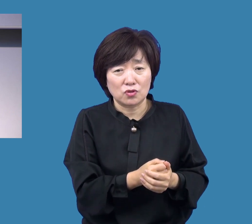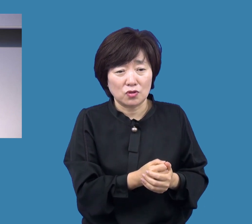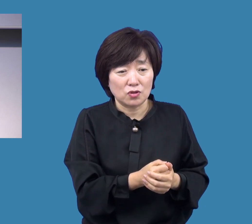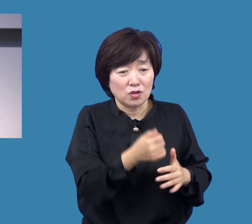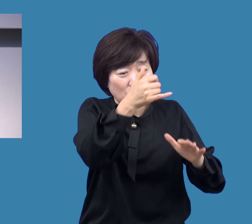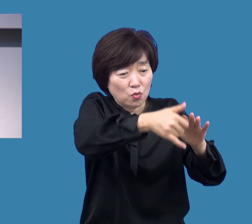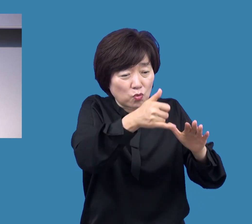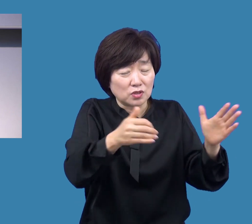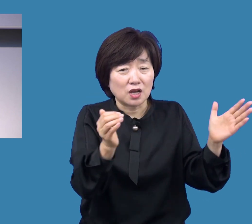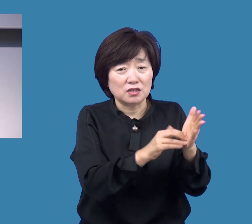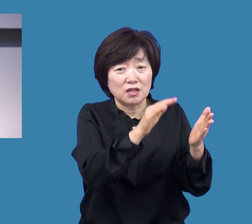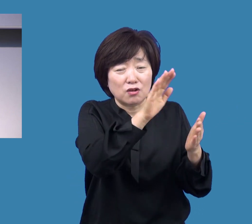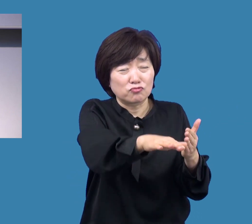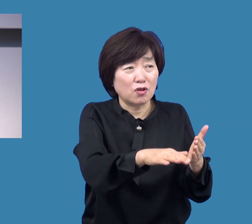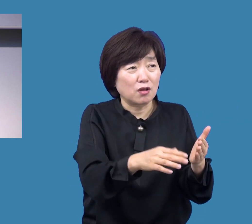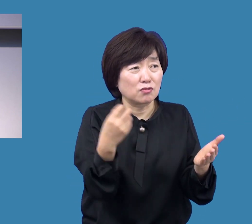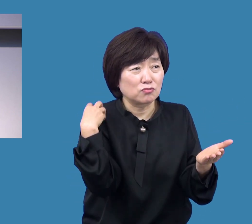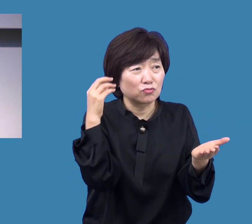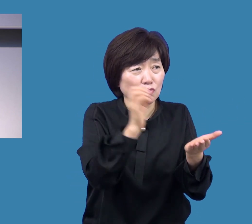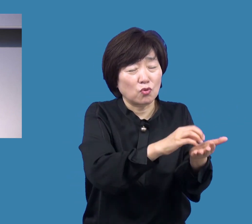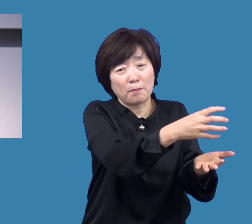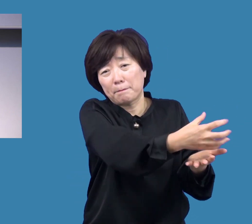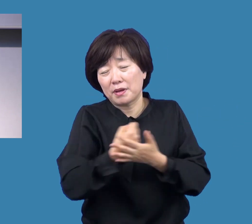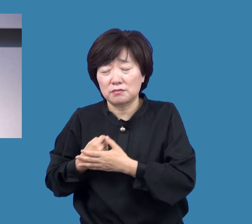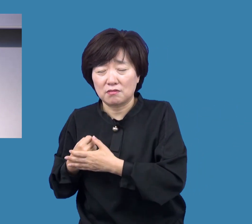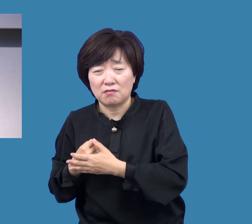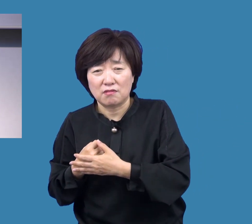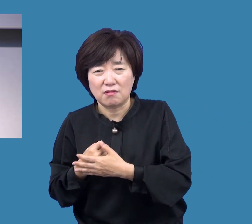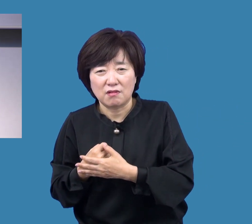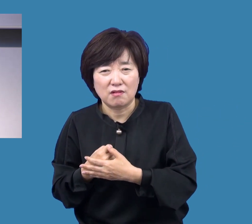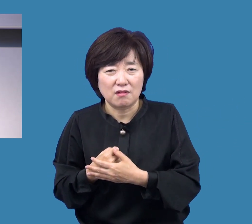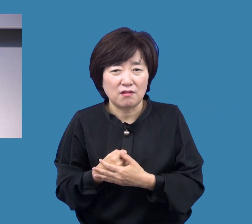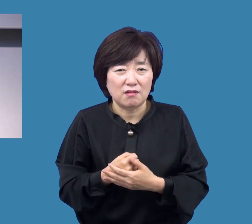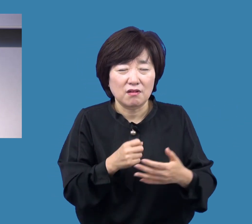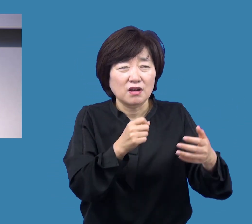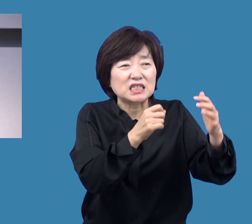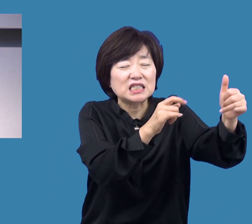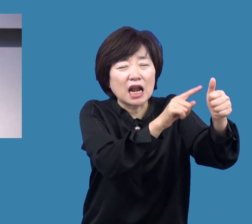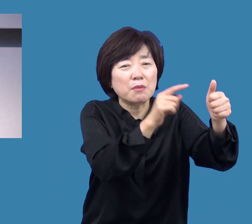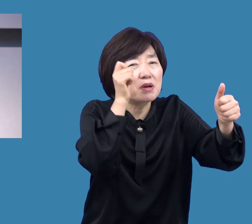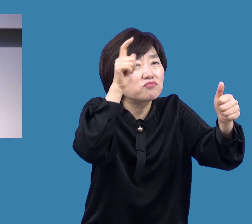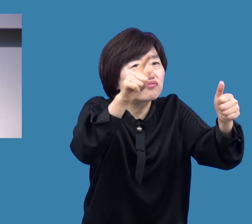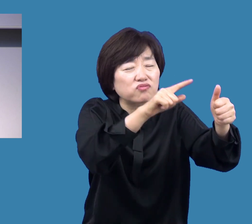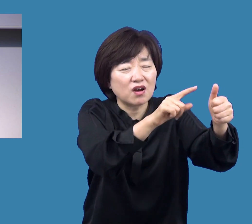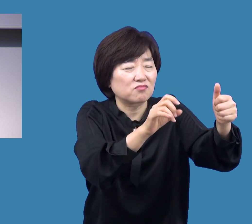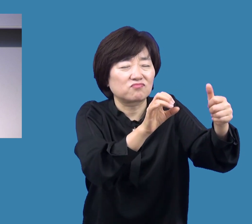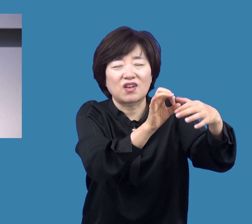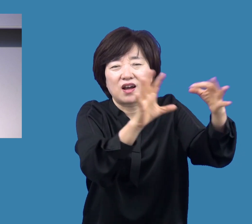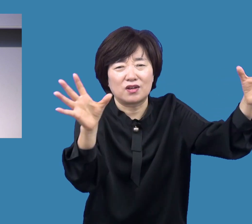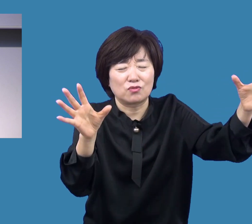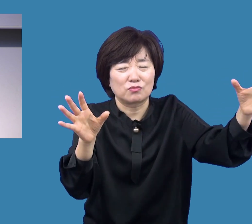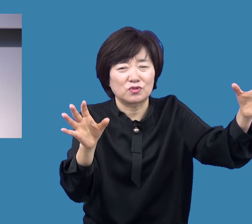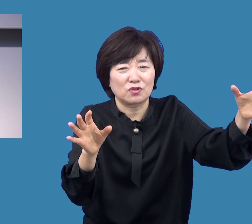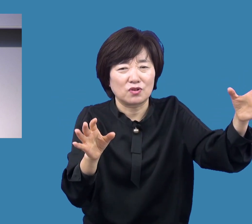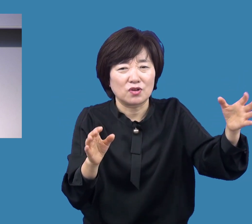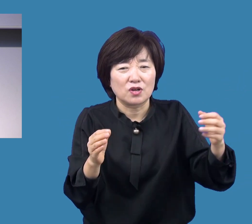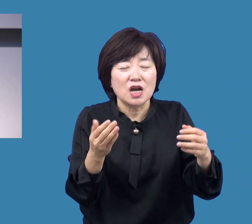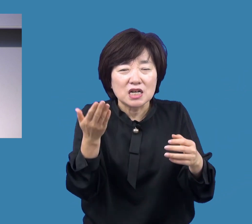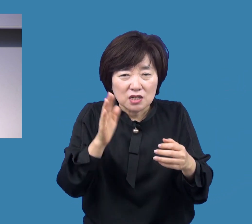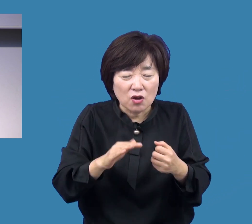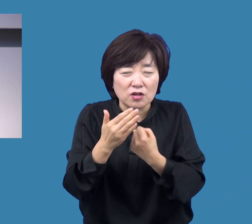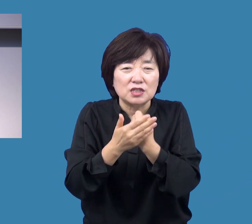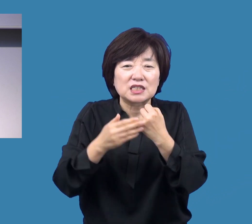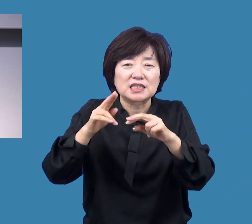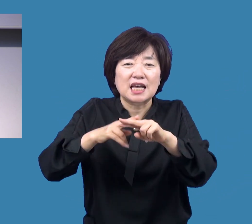거야. 뭐 그 사람하고 아무 상관없어. 은사는 그런 거라는 거예요. 그럼에도 불구하고 은사를 사모해야 되는 이유는